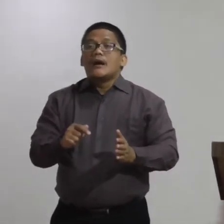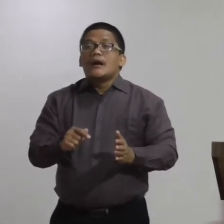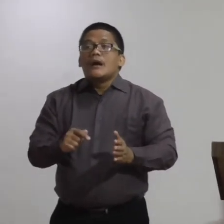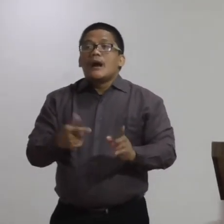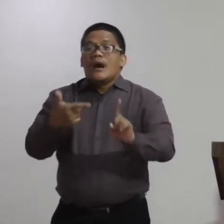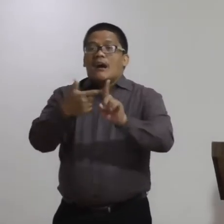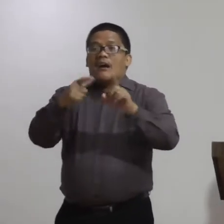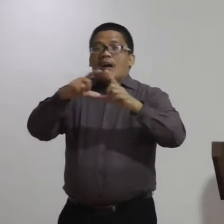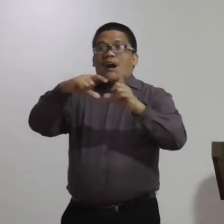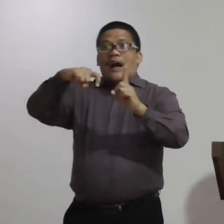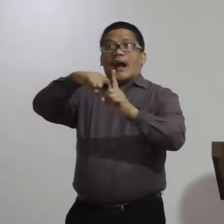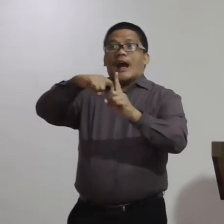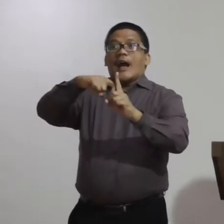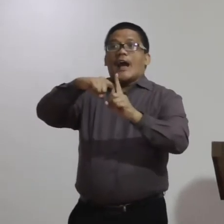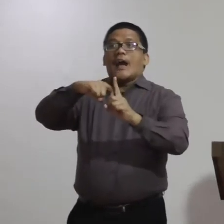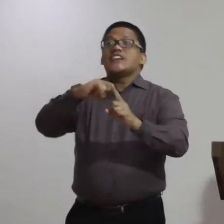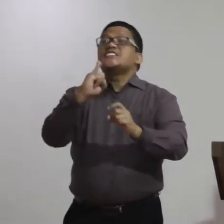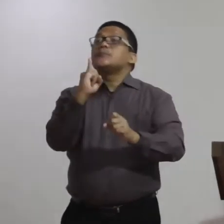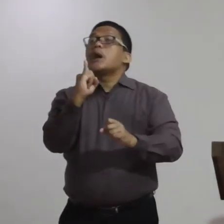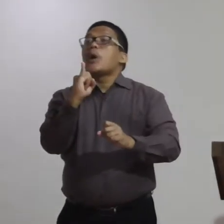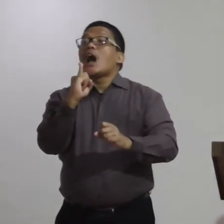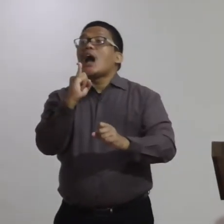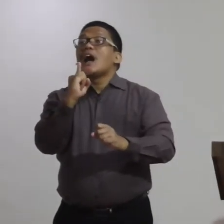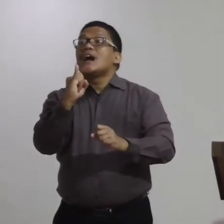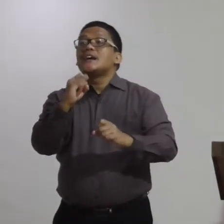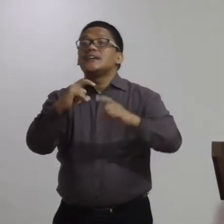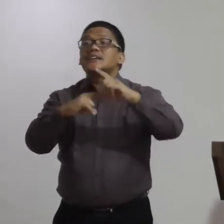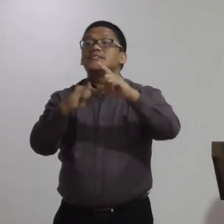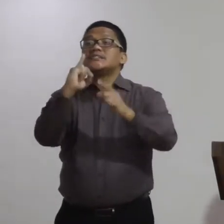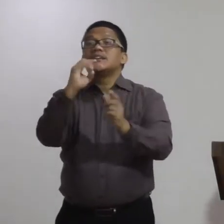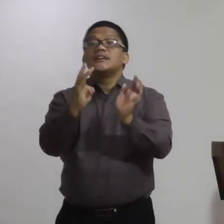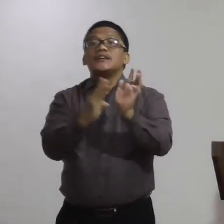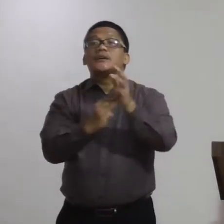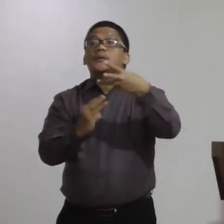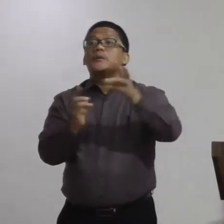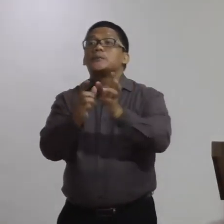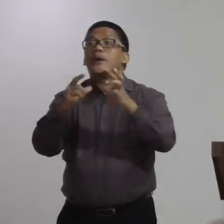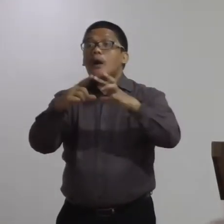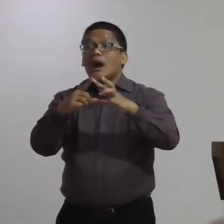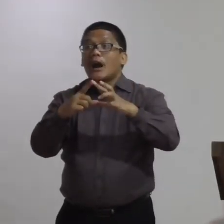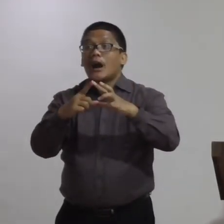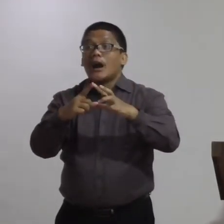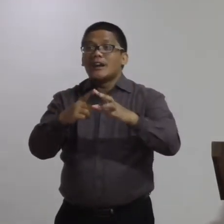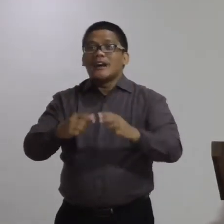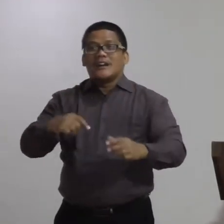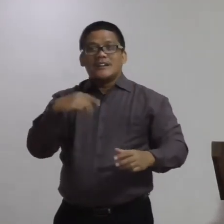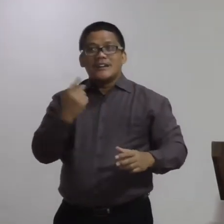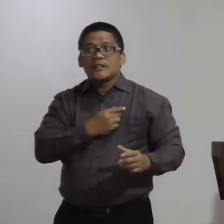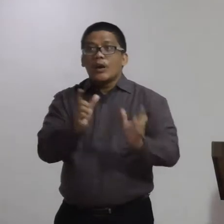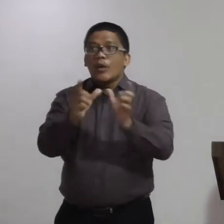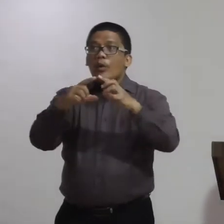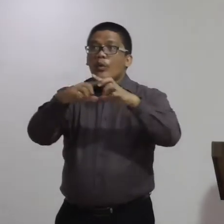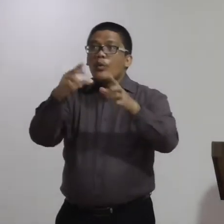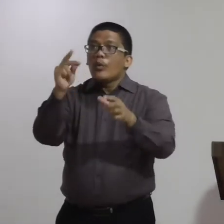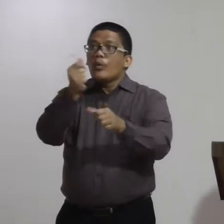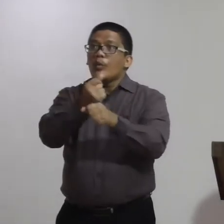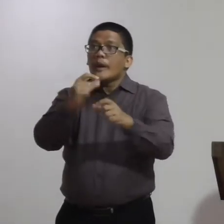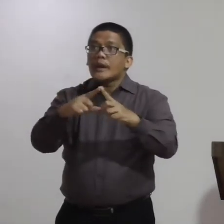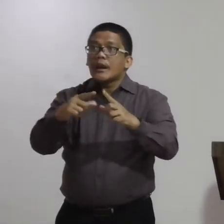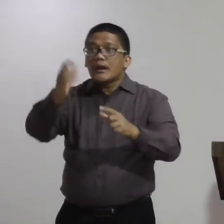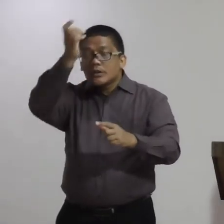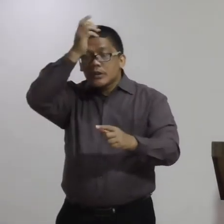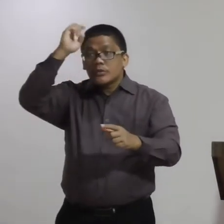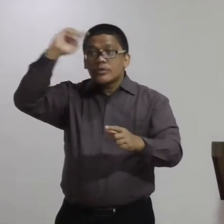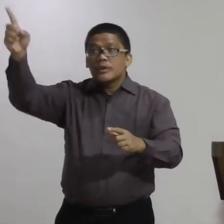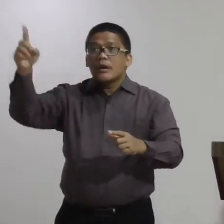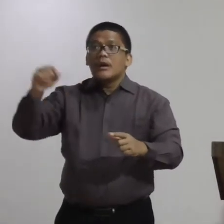yang istimewa bagi kita, yang artinya bahwa sebagai warga kerajaan surga, ia memiliki